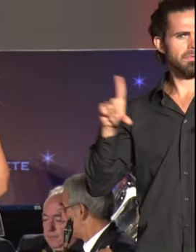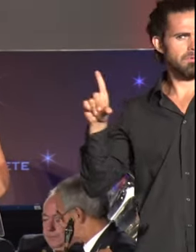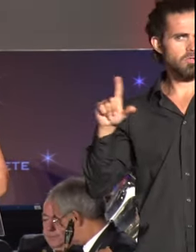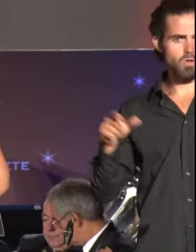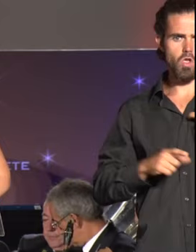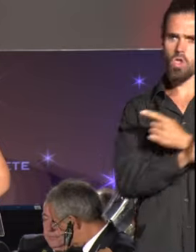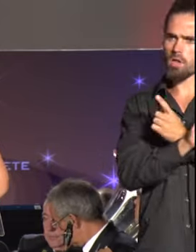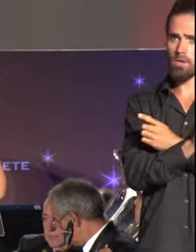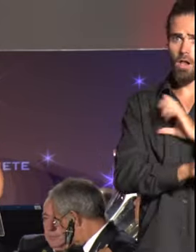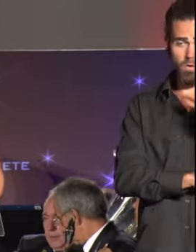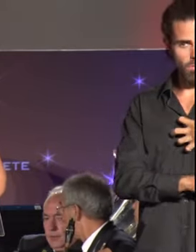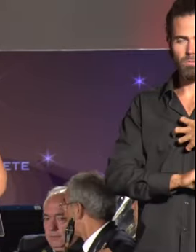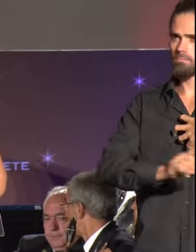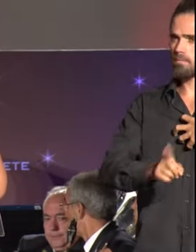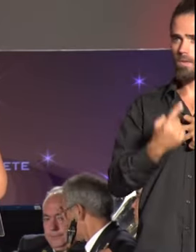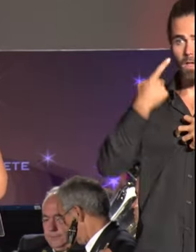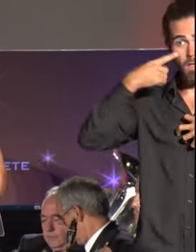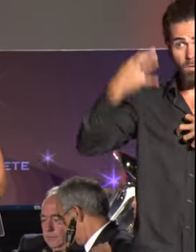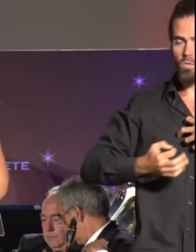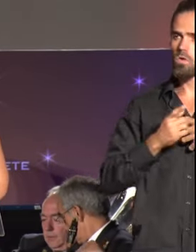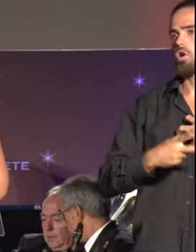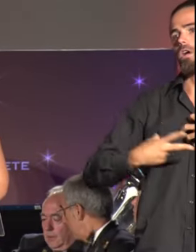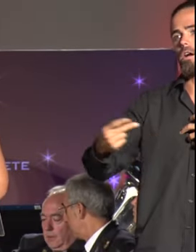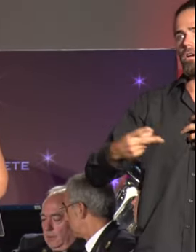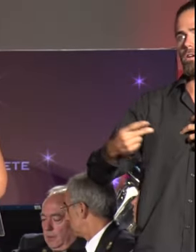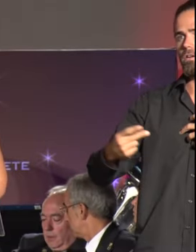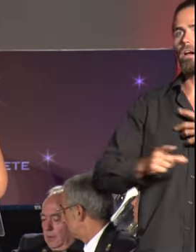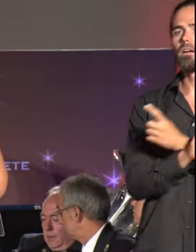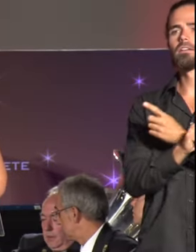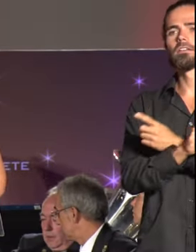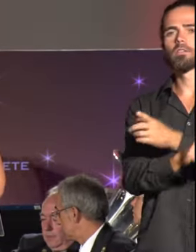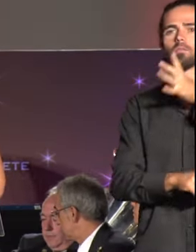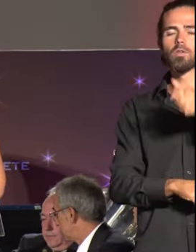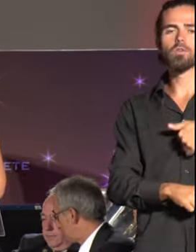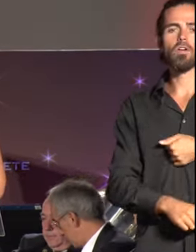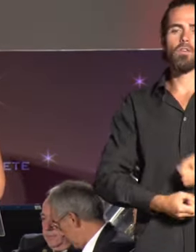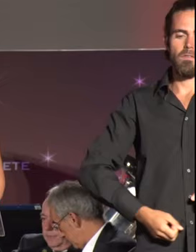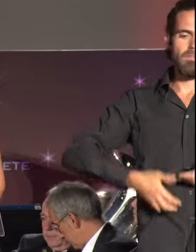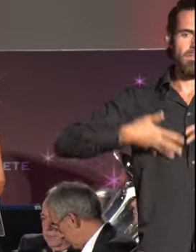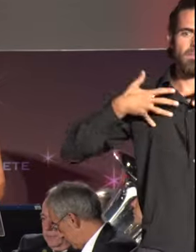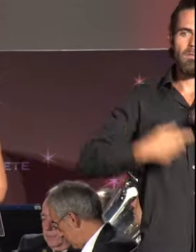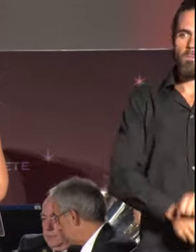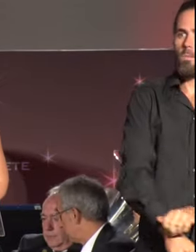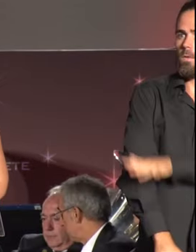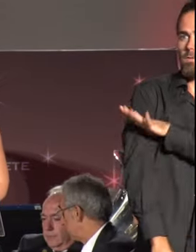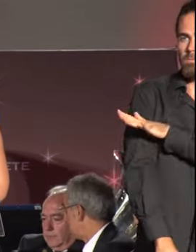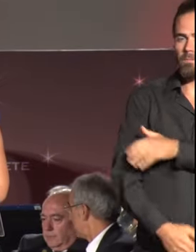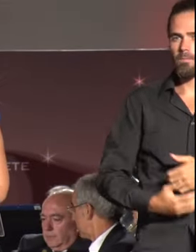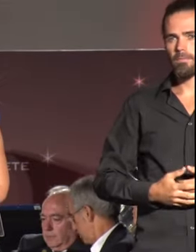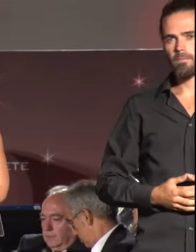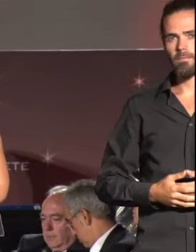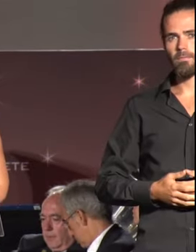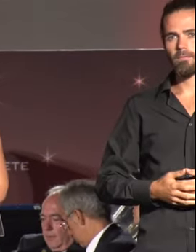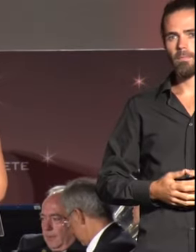poner nerviosa. Pues no, esto no es así. Los nervios vienen sobre todo porque estoy emocionada, muy emocionada. Y es que